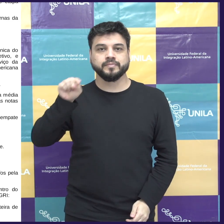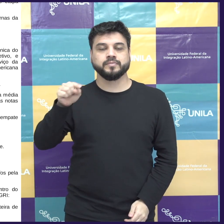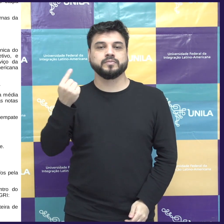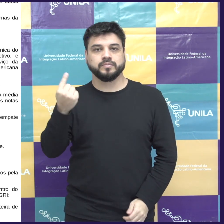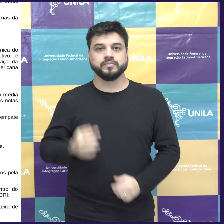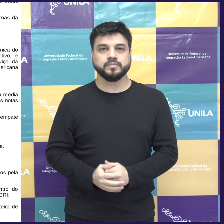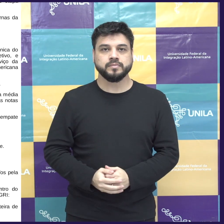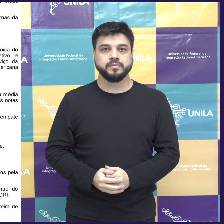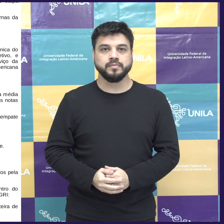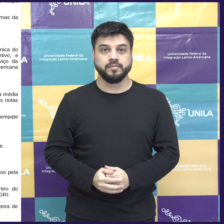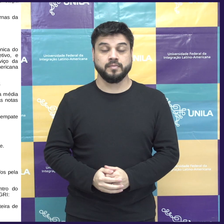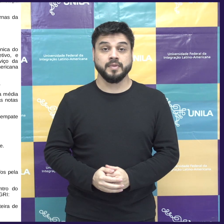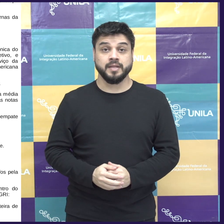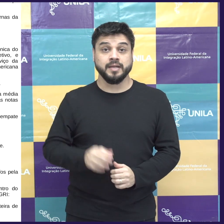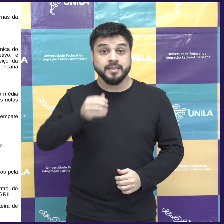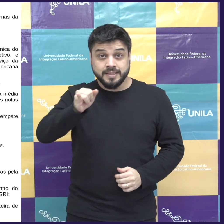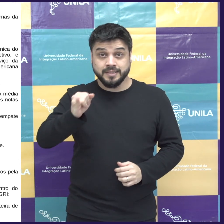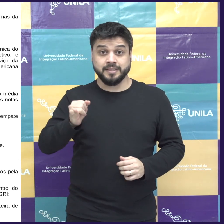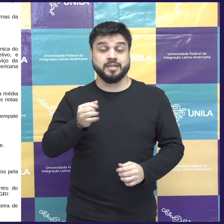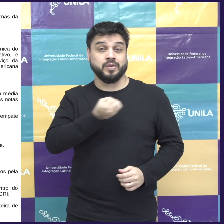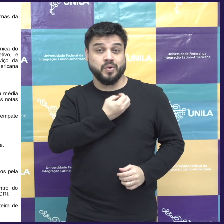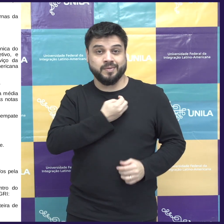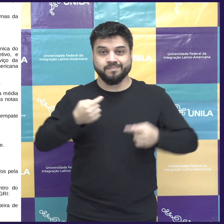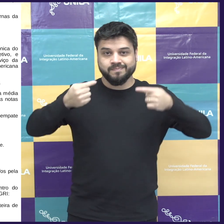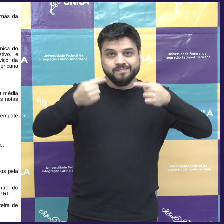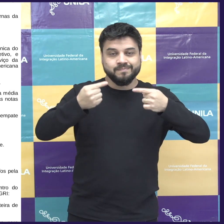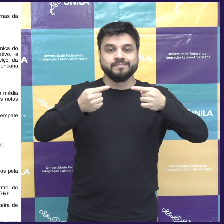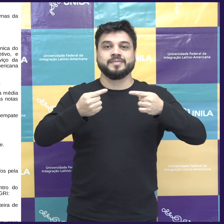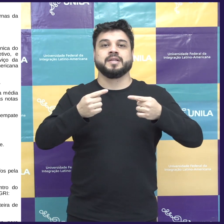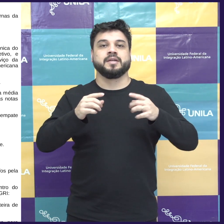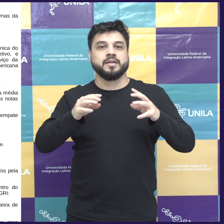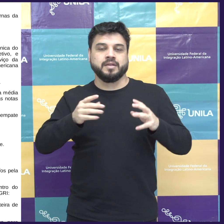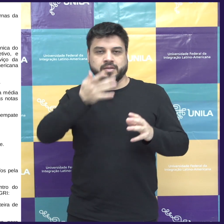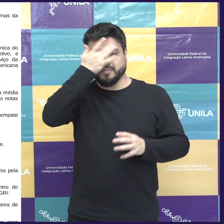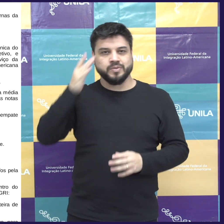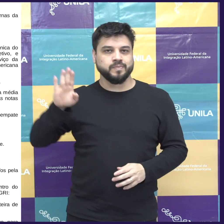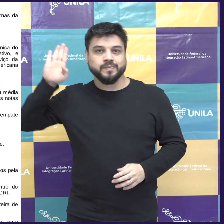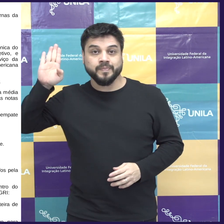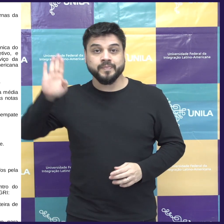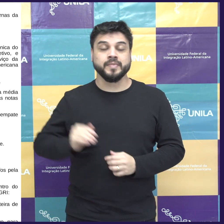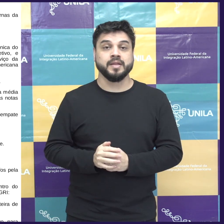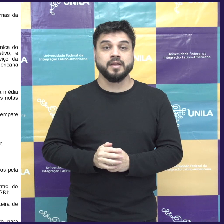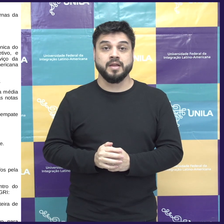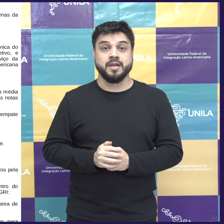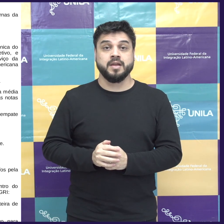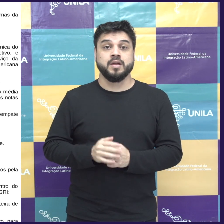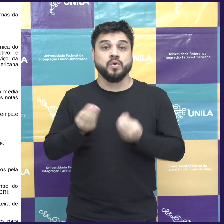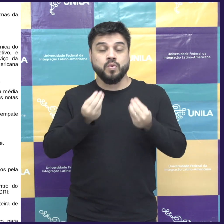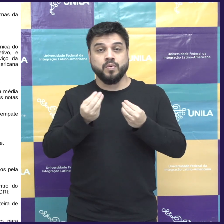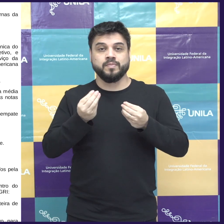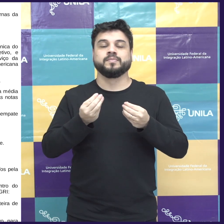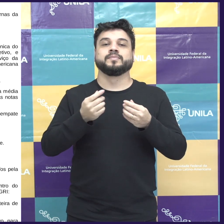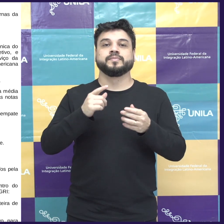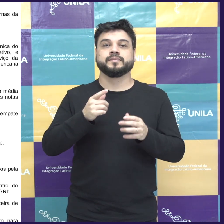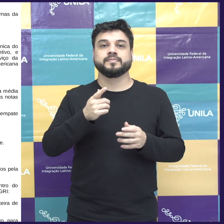7.3.1. Em caso de empate na avaliação dos candidatos, os critérios de desempate obedecerão